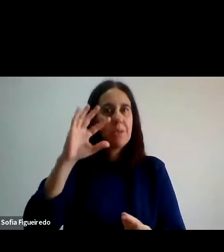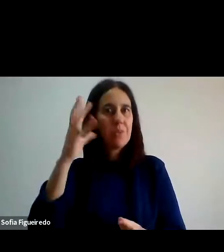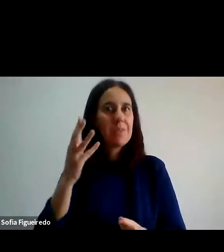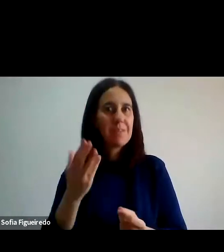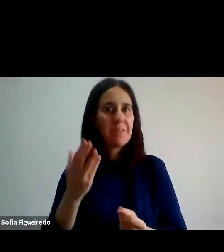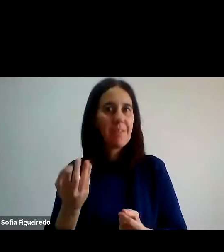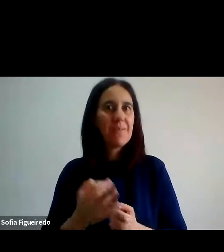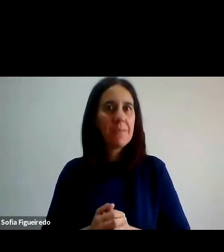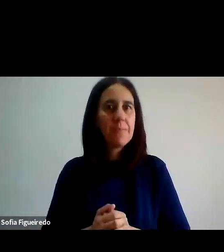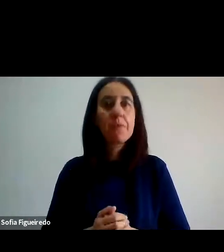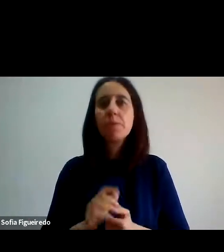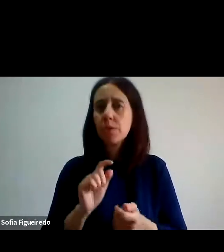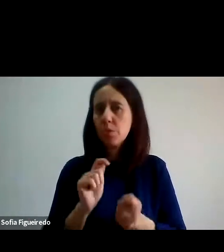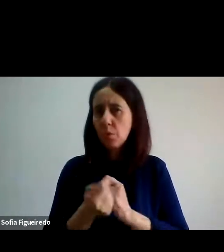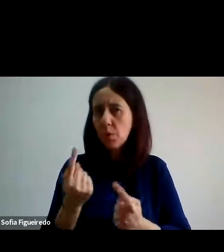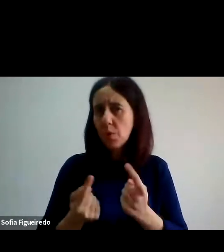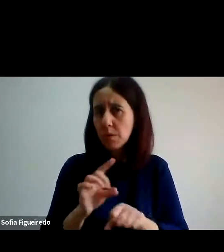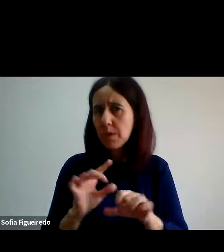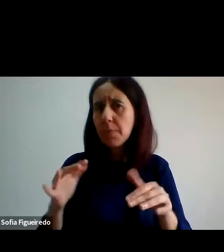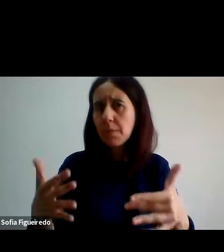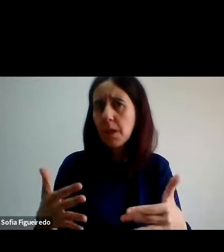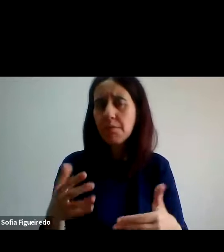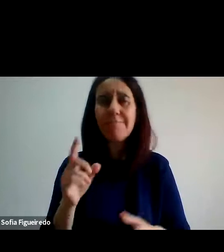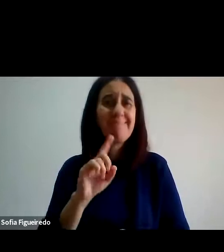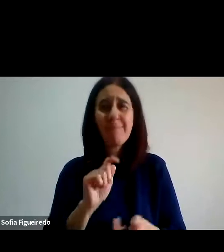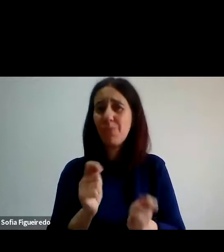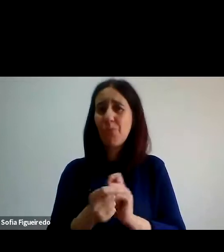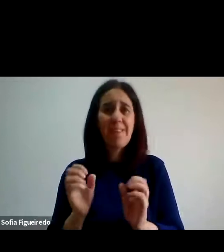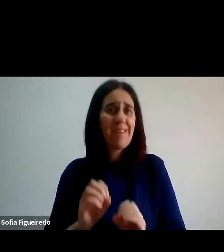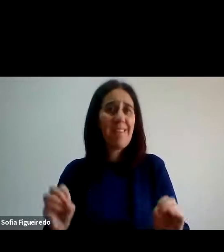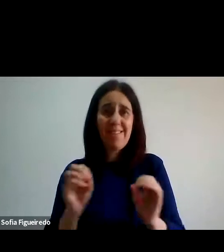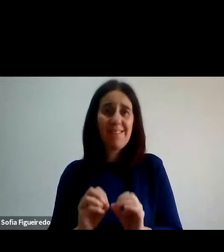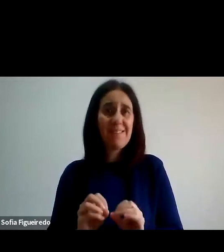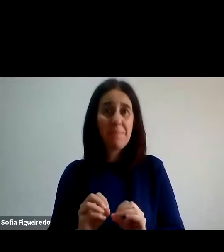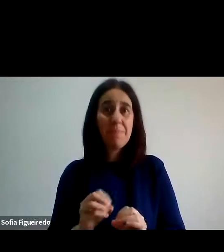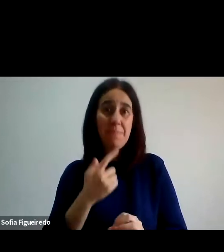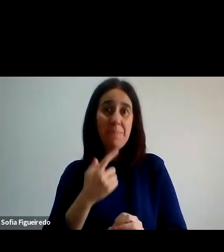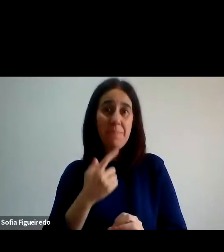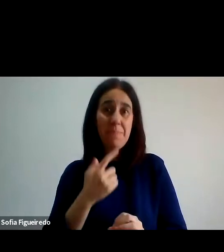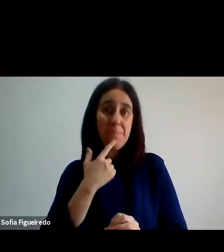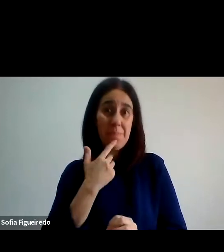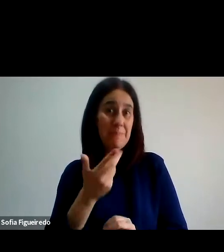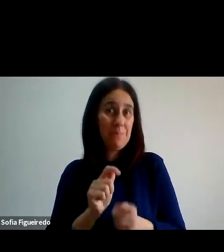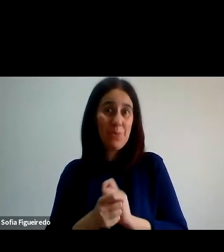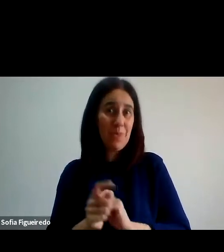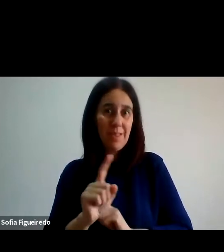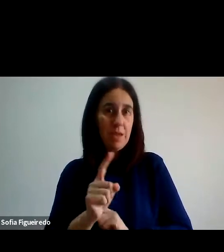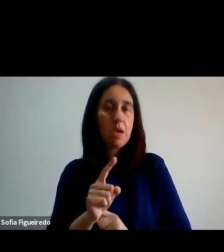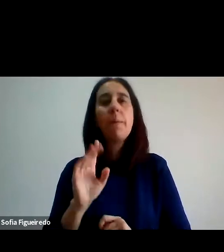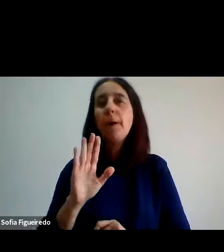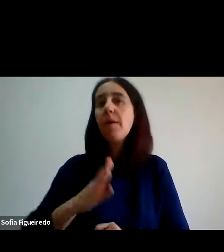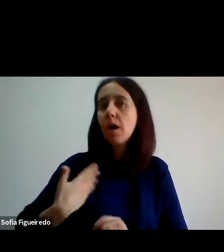Mas isso muda alguma coisa por causa deste contexto de pandemia? Não, não muda nada. Como podem perceber, não muda. O que muda cada vez mais é que